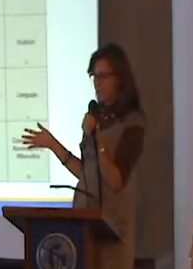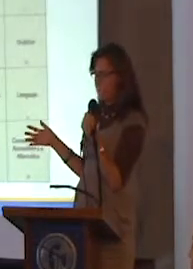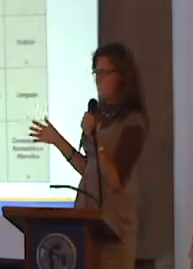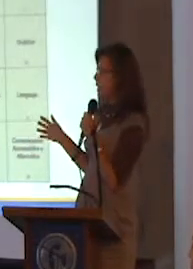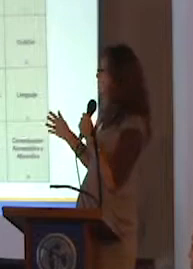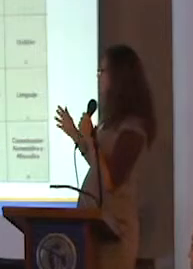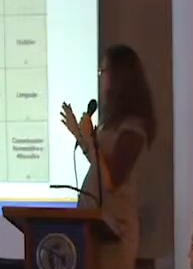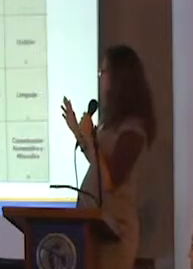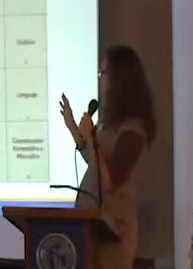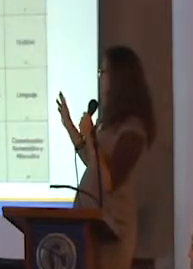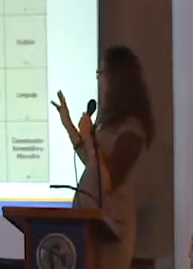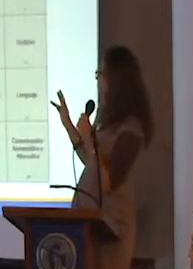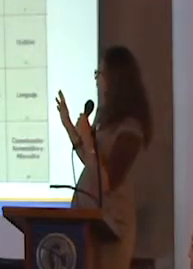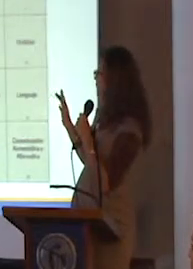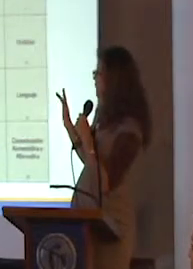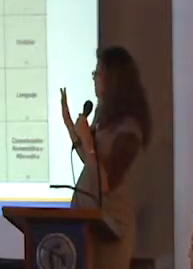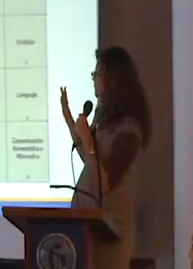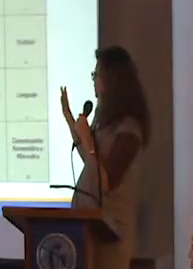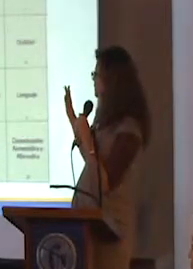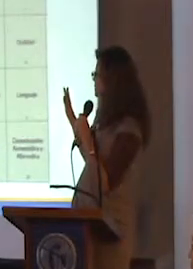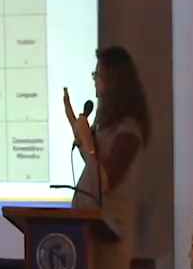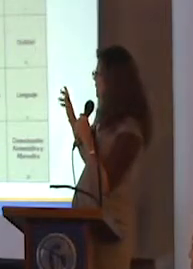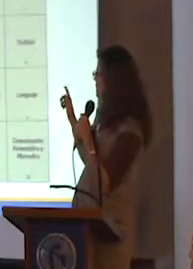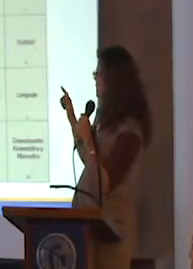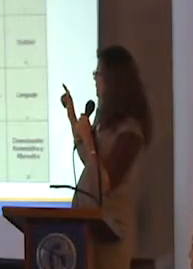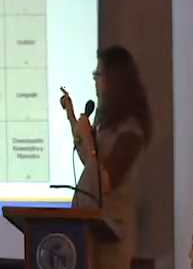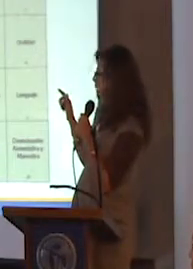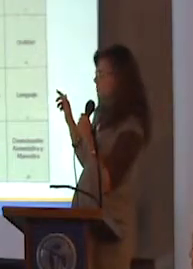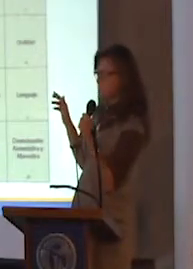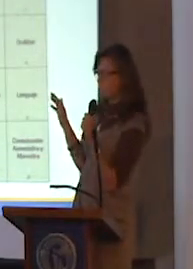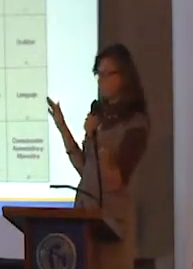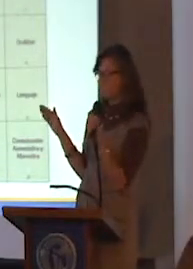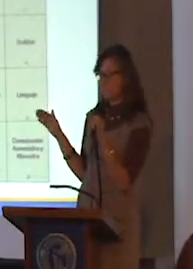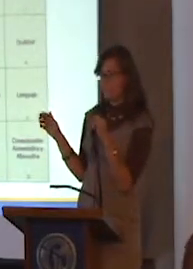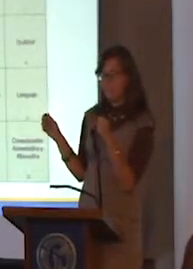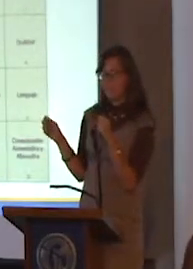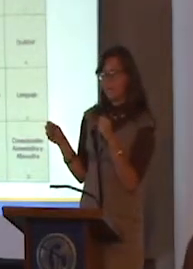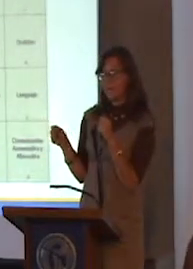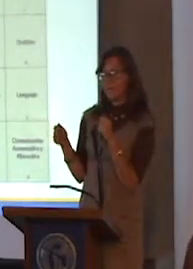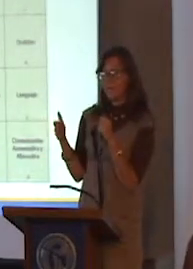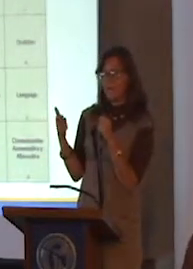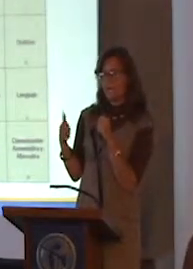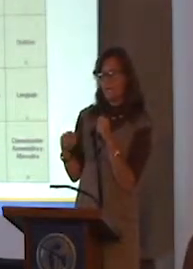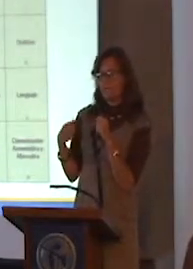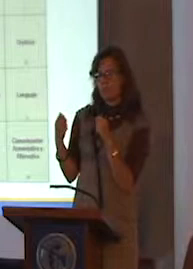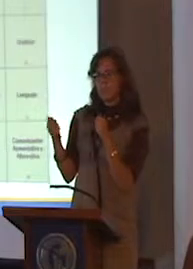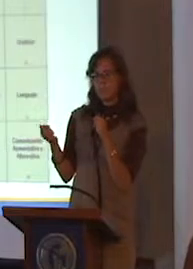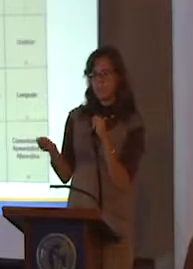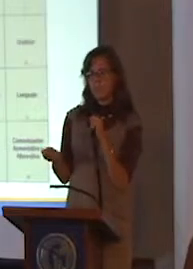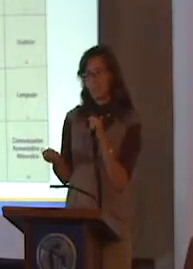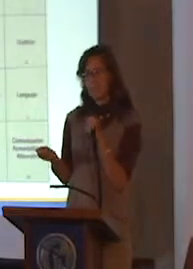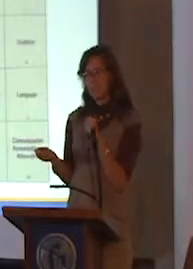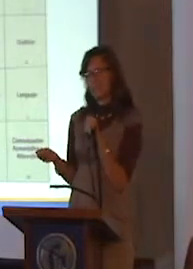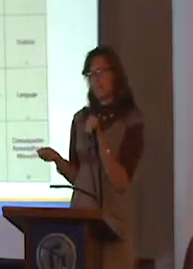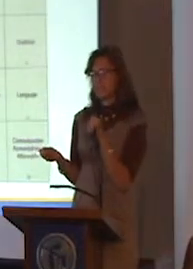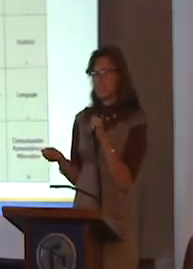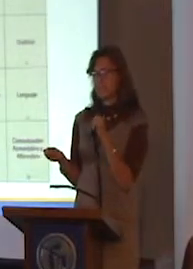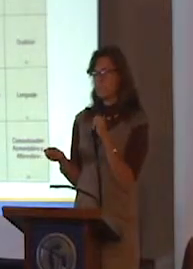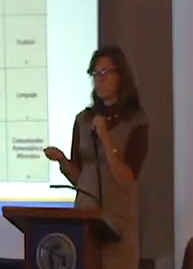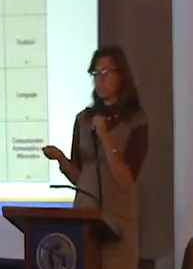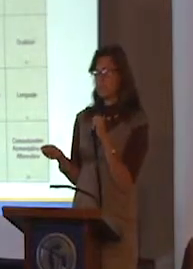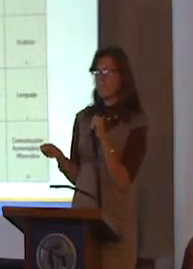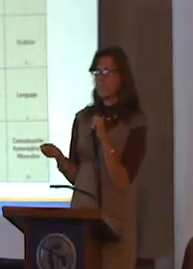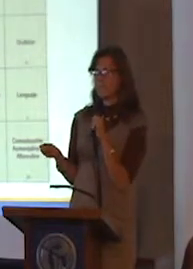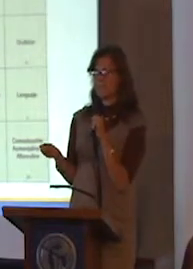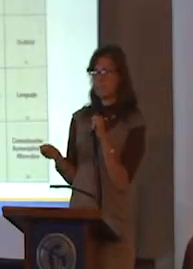campo disciplinar. Y con estas palabras elaboraban unas fichas que se entregaban a los participantes